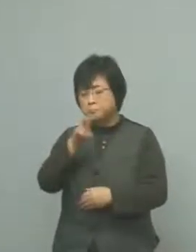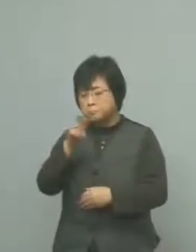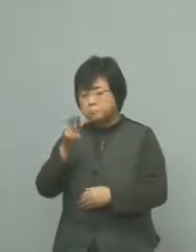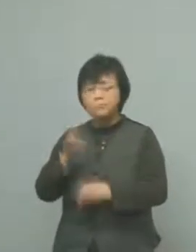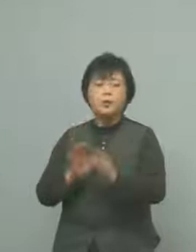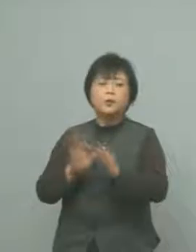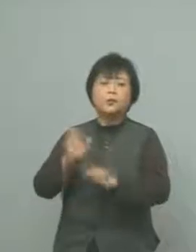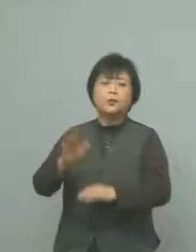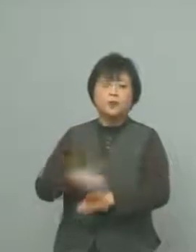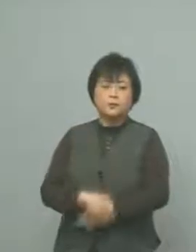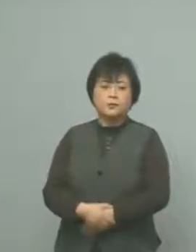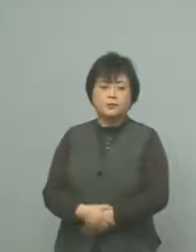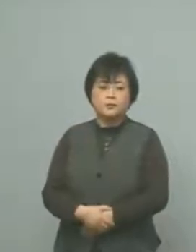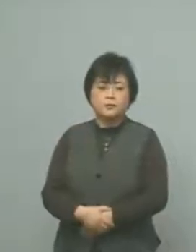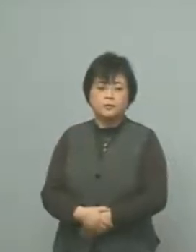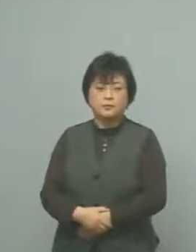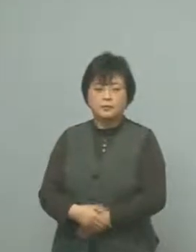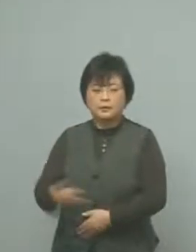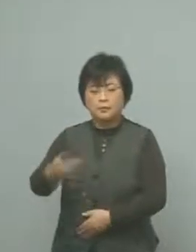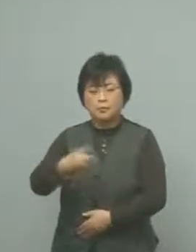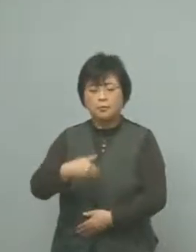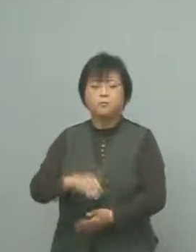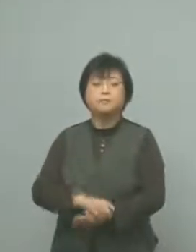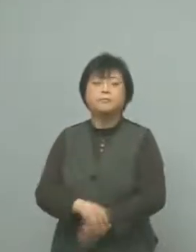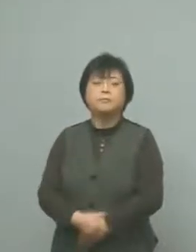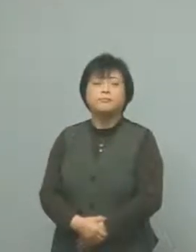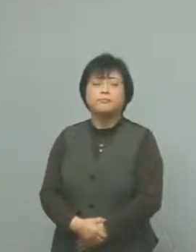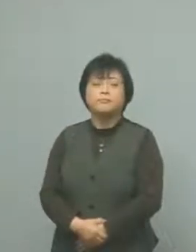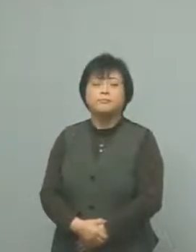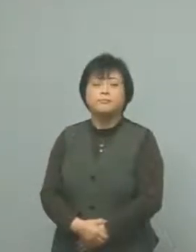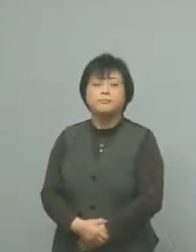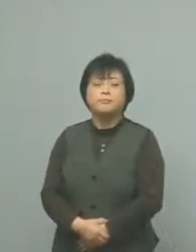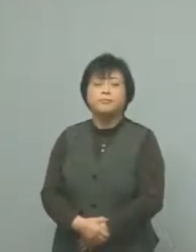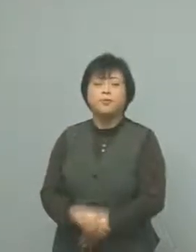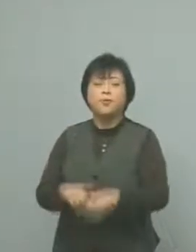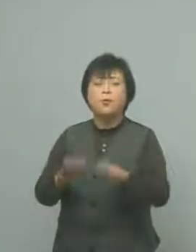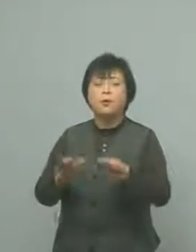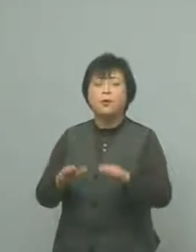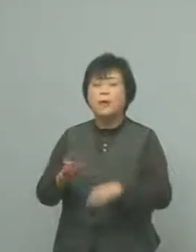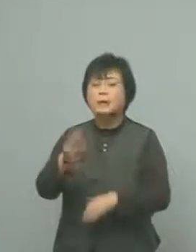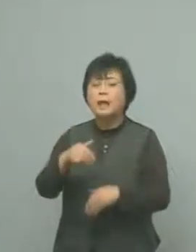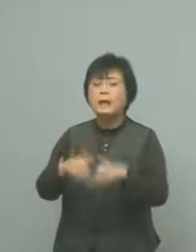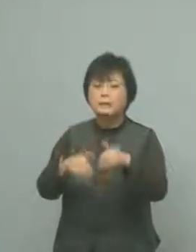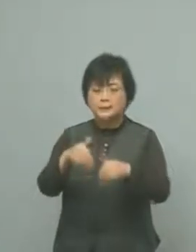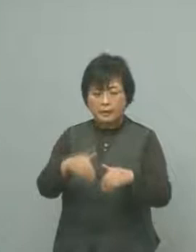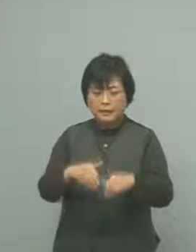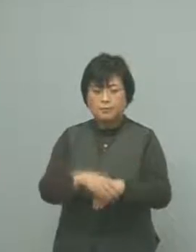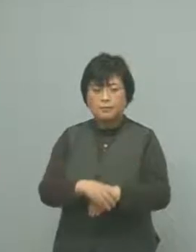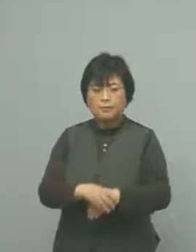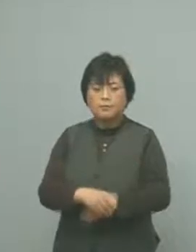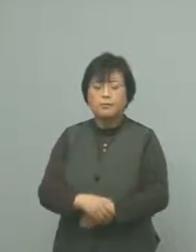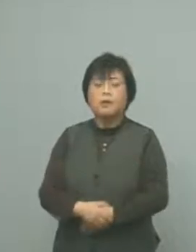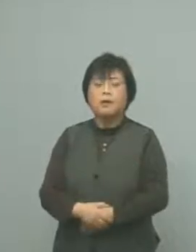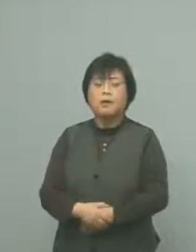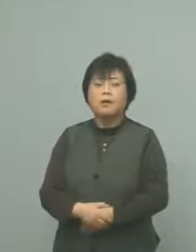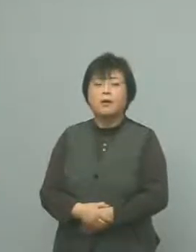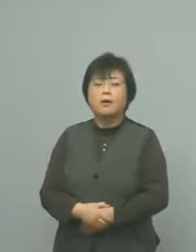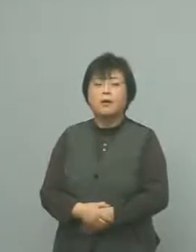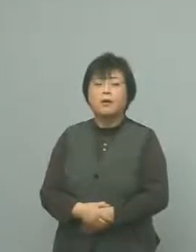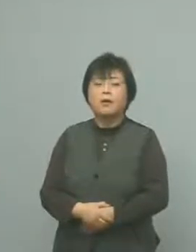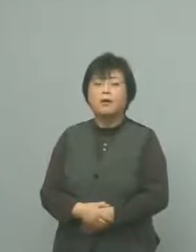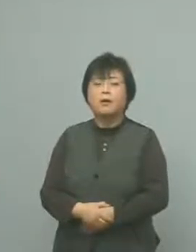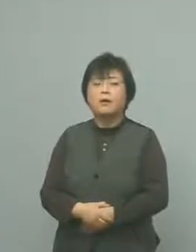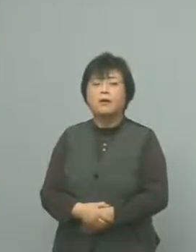。 じゃあ最後1点なんですけれども、じゃあ今回のまあ参院選とはいっても、まあ大きな大型の国政